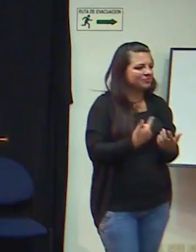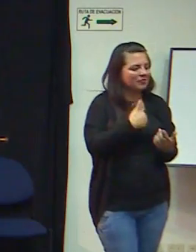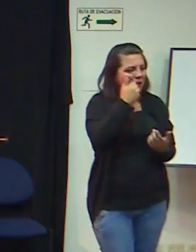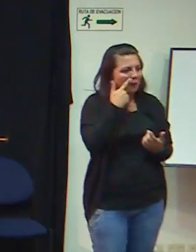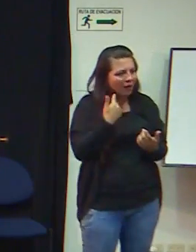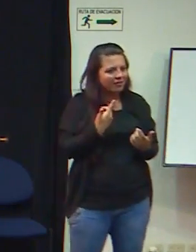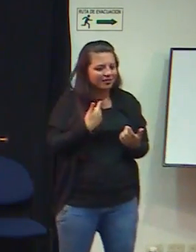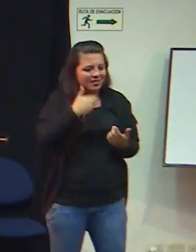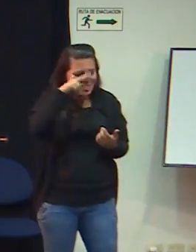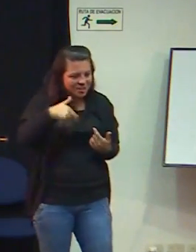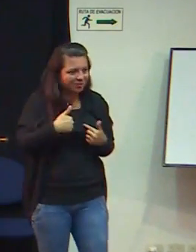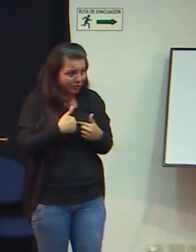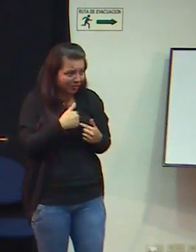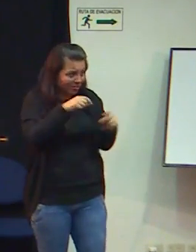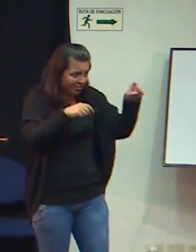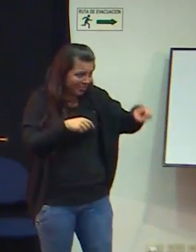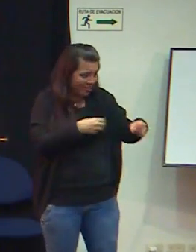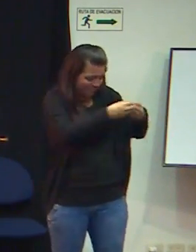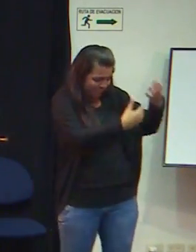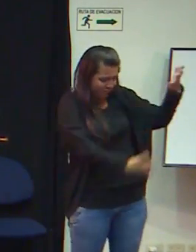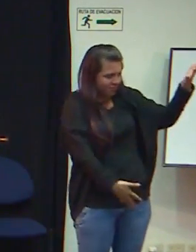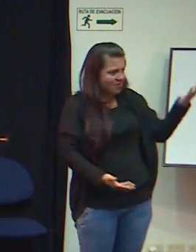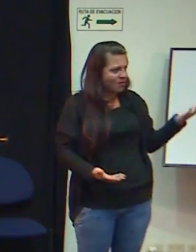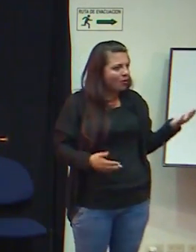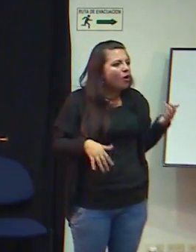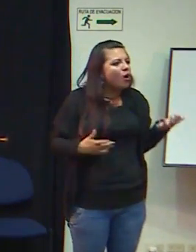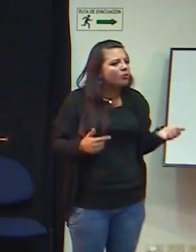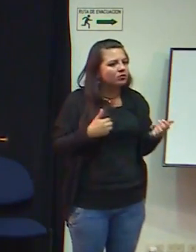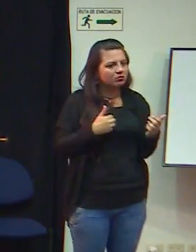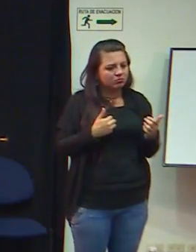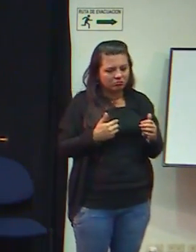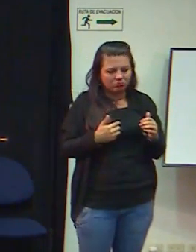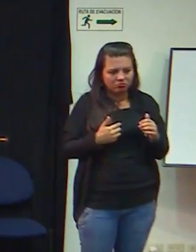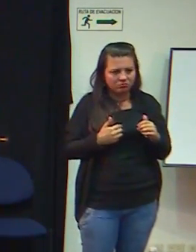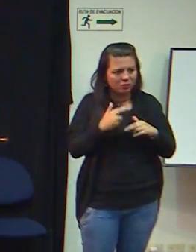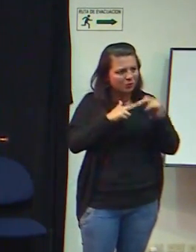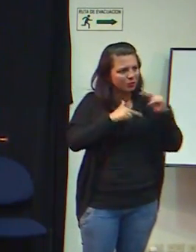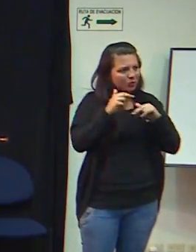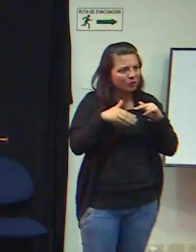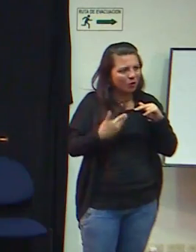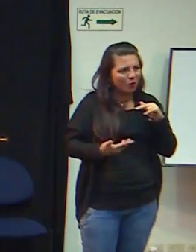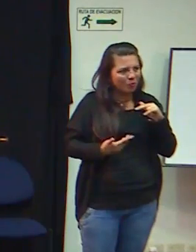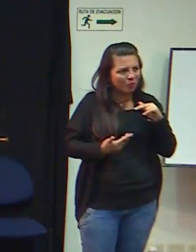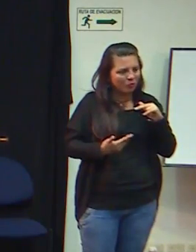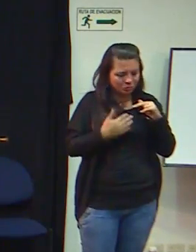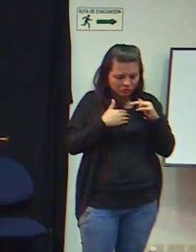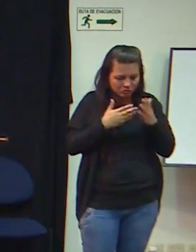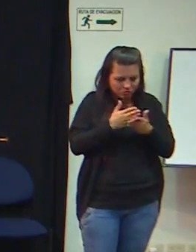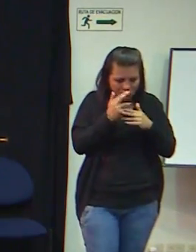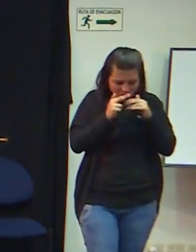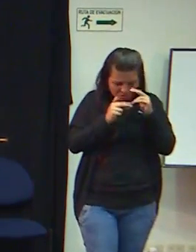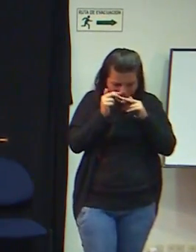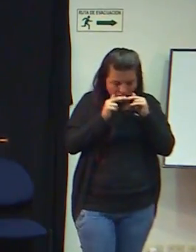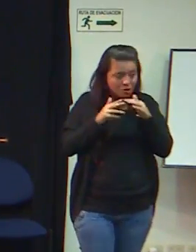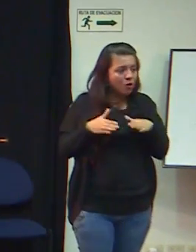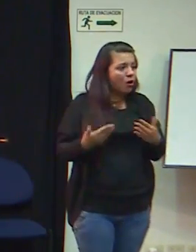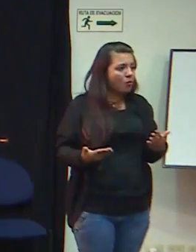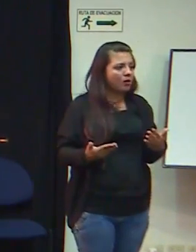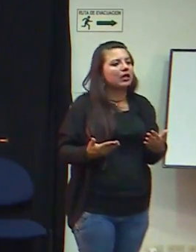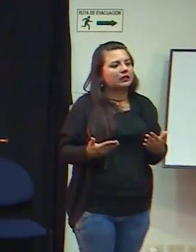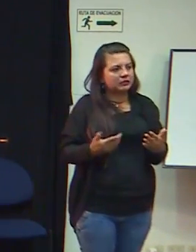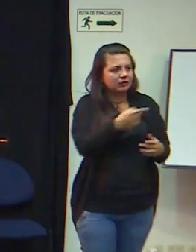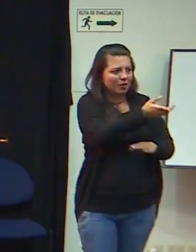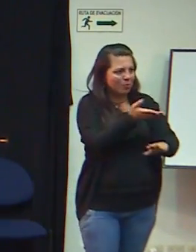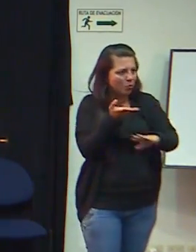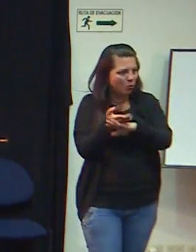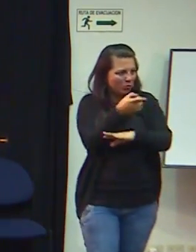padre, como hijo, de cómo me voy a seguir construyendo dentro de esa dimensión de ser. Y creo que la propuesta de él